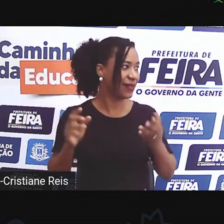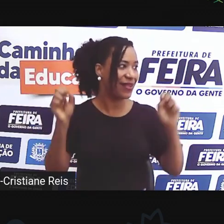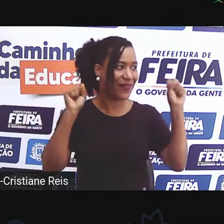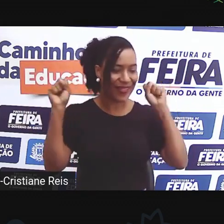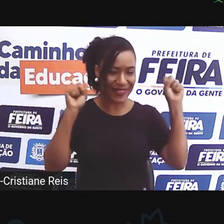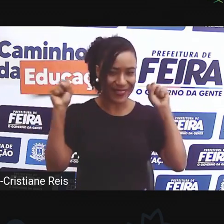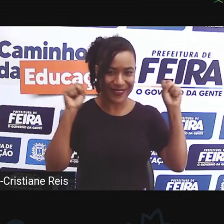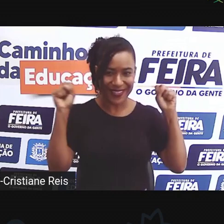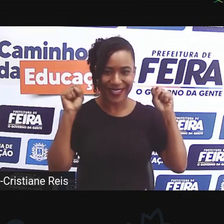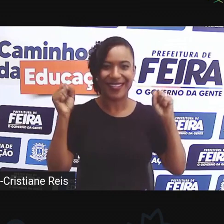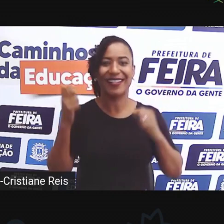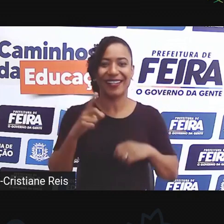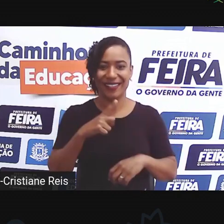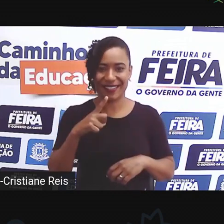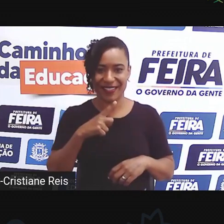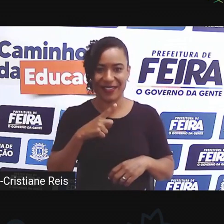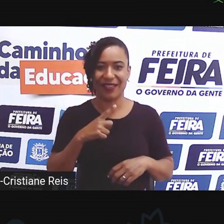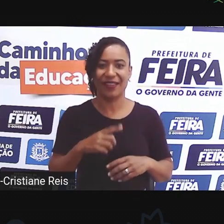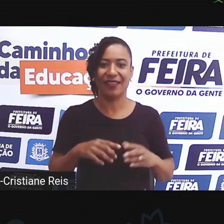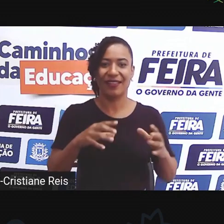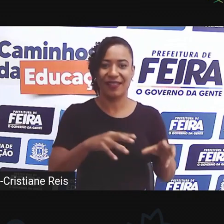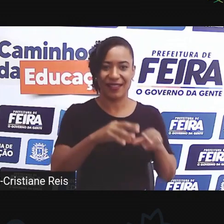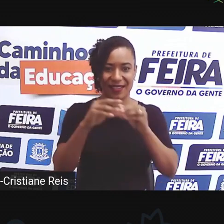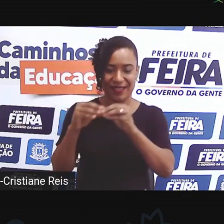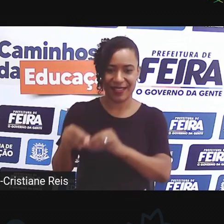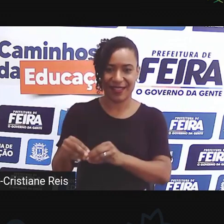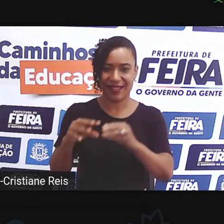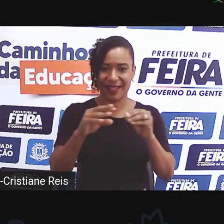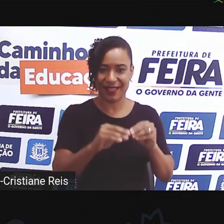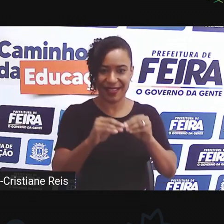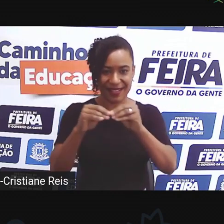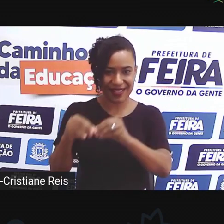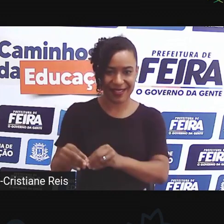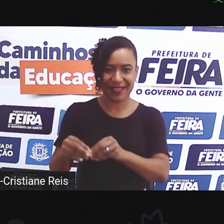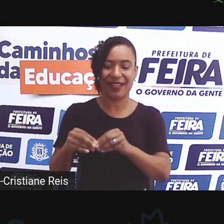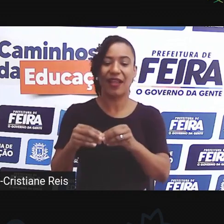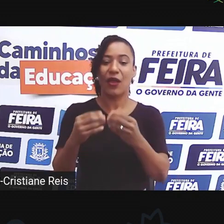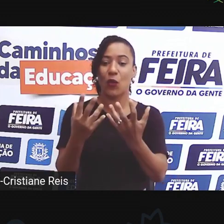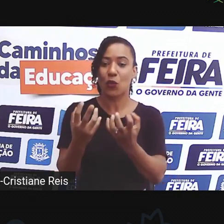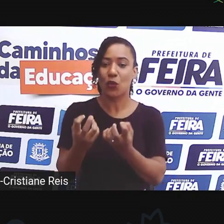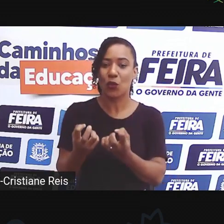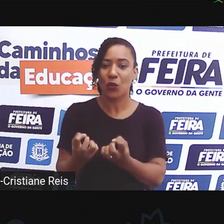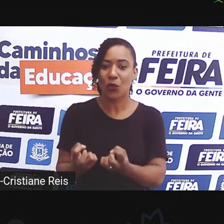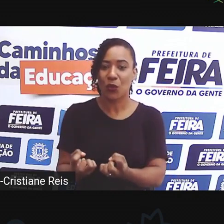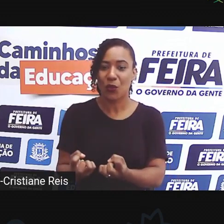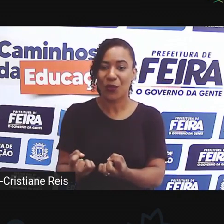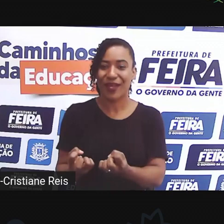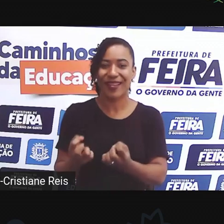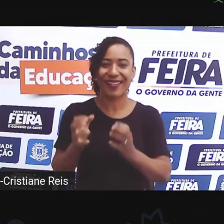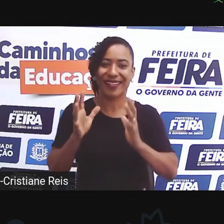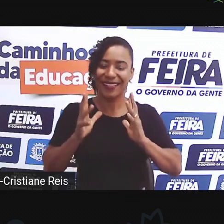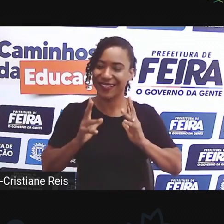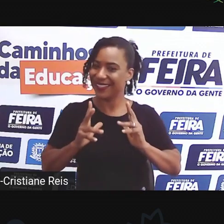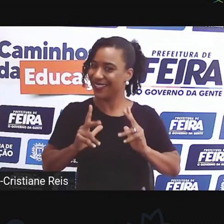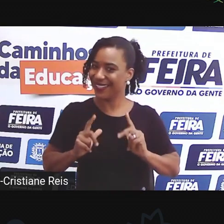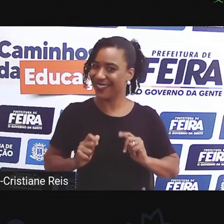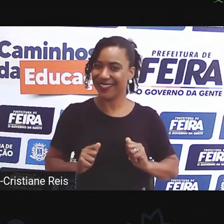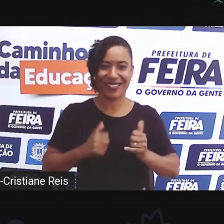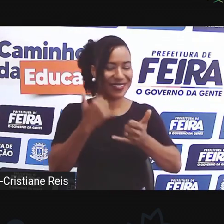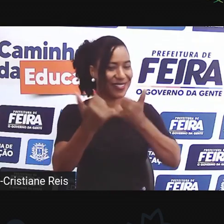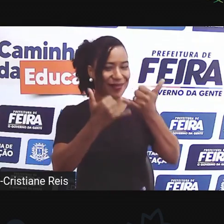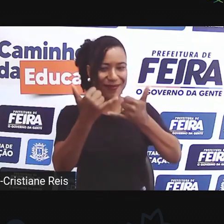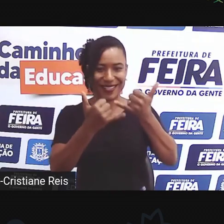estou com a toalha por aqui, ó, meninada. A gente coloca para secar. E tcharam! Depois é só brincar